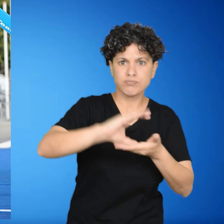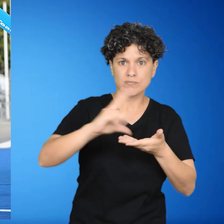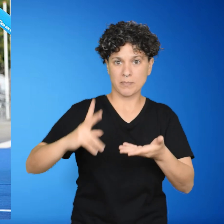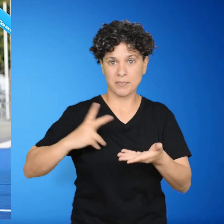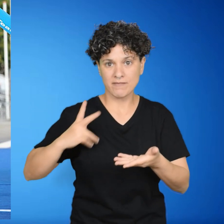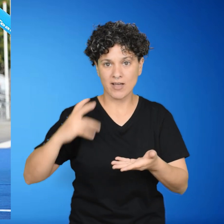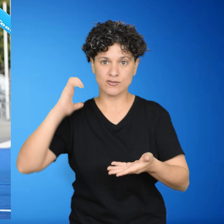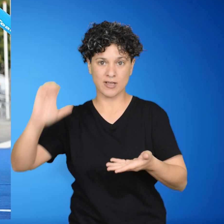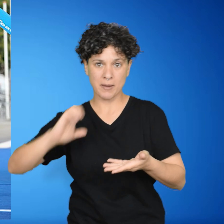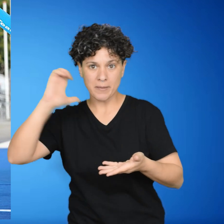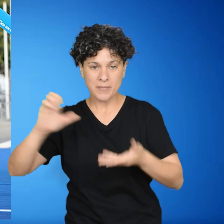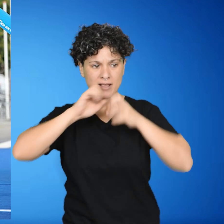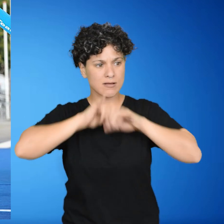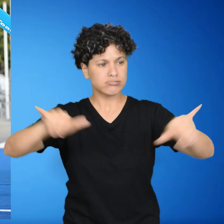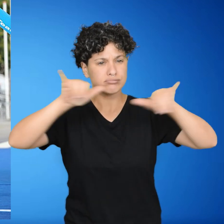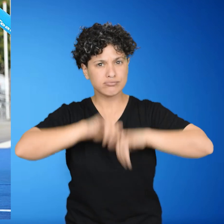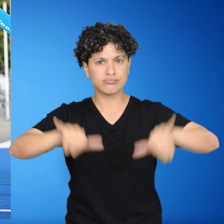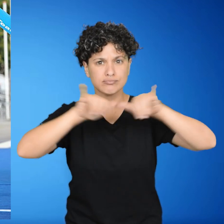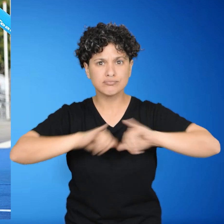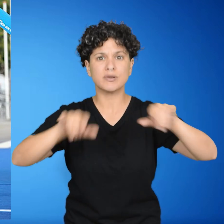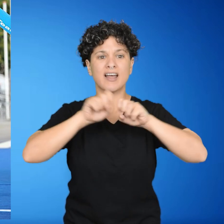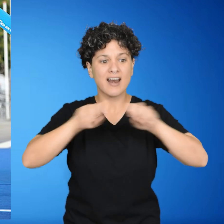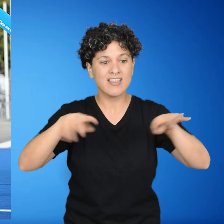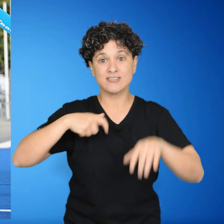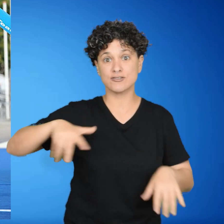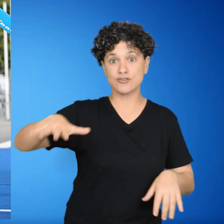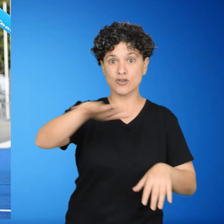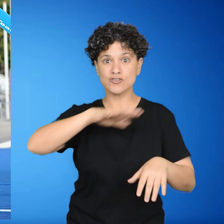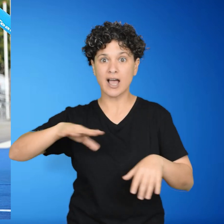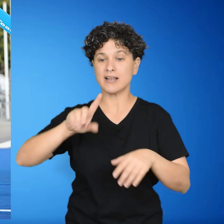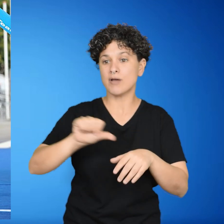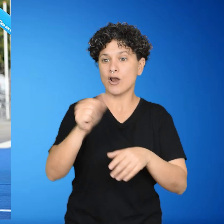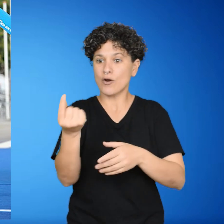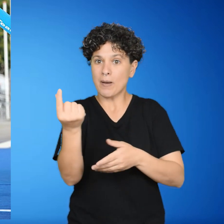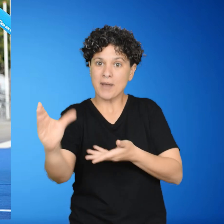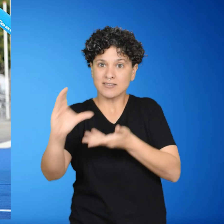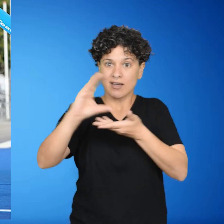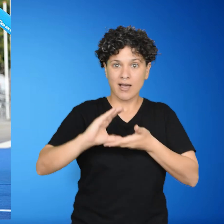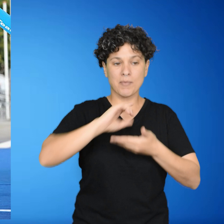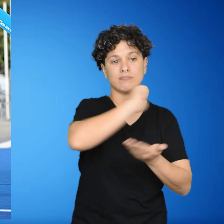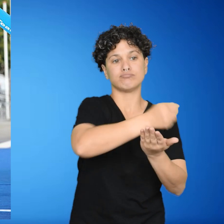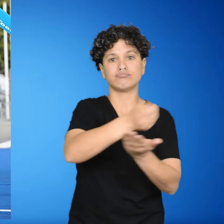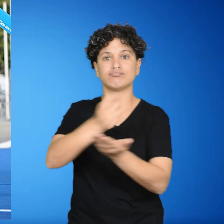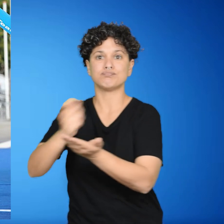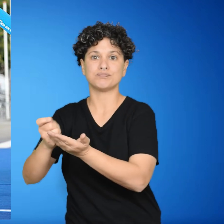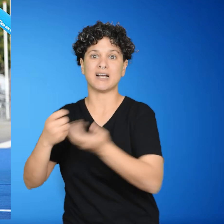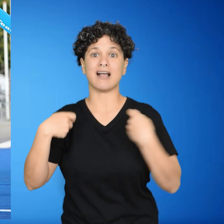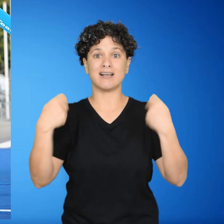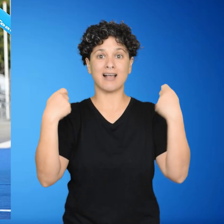marketing y llegar a las redes sociales para intentar solventar los gastos que le generaba el triatlón